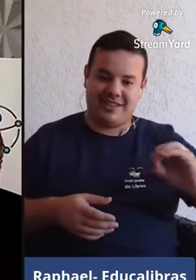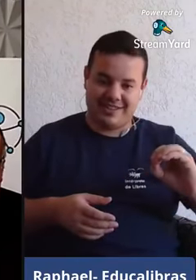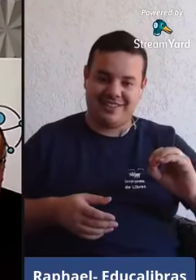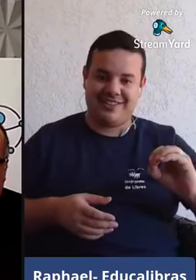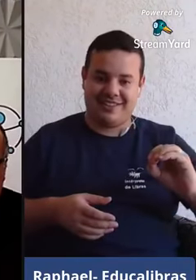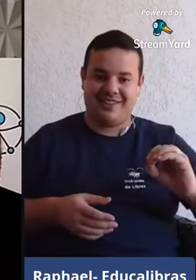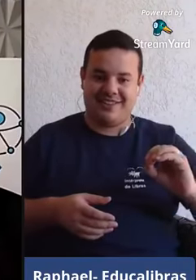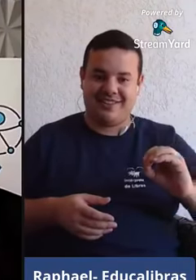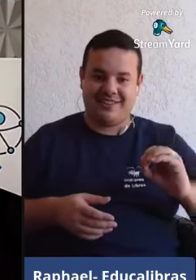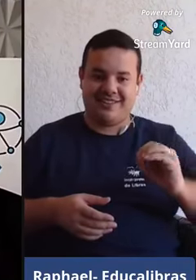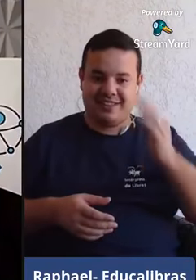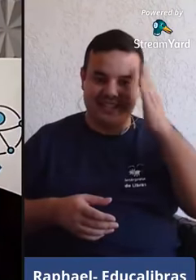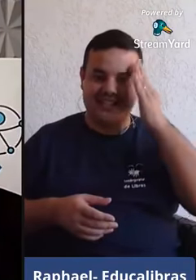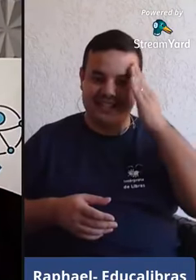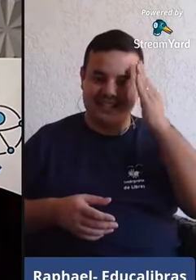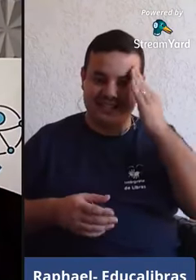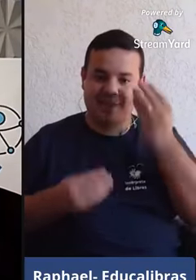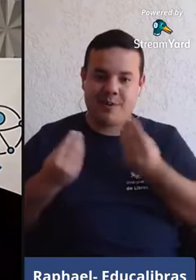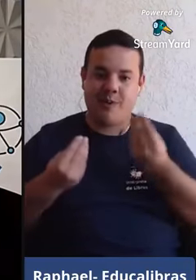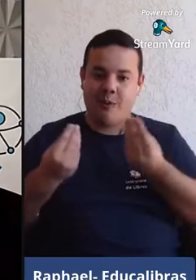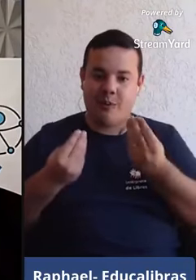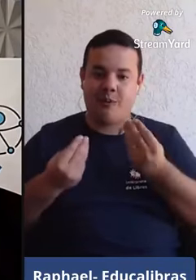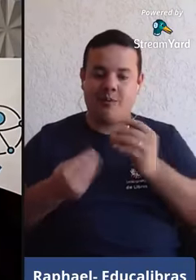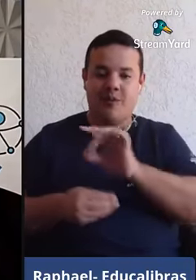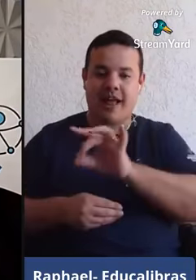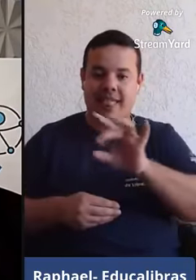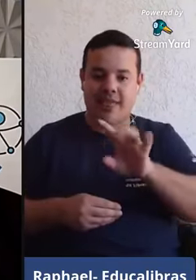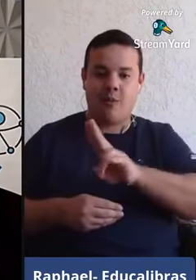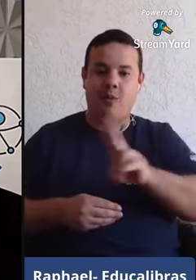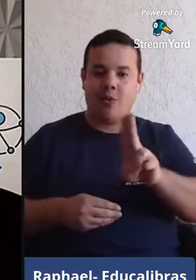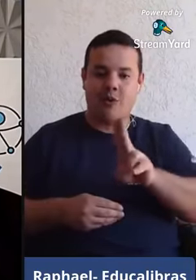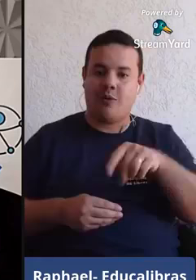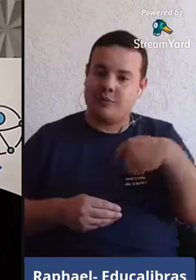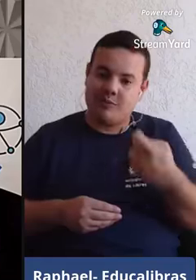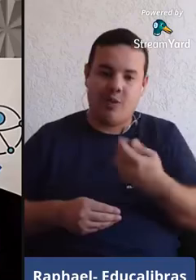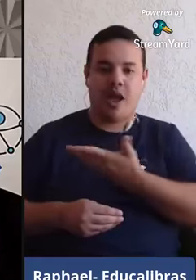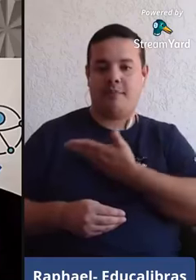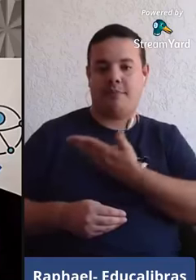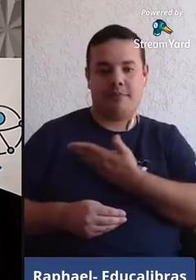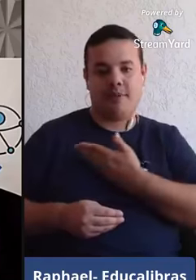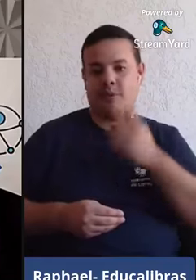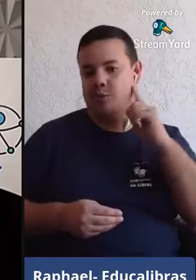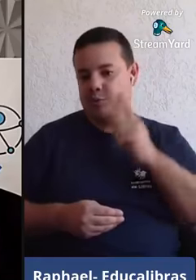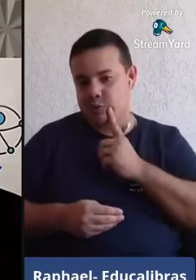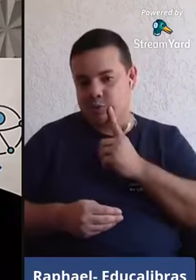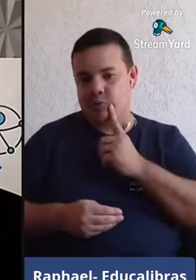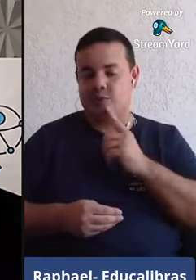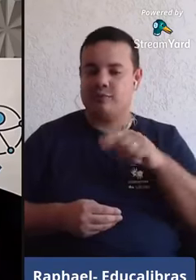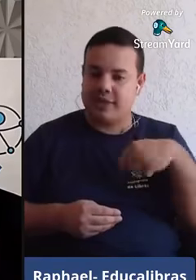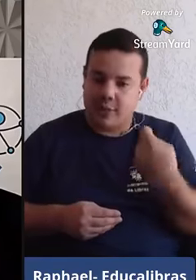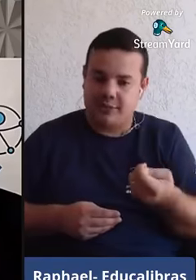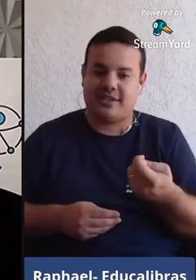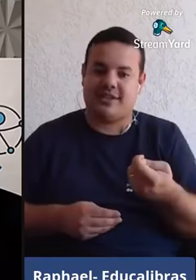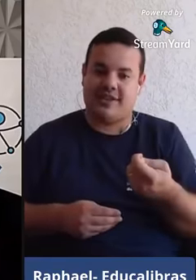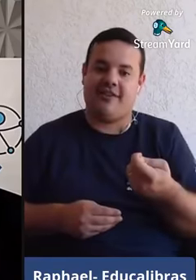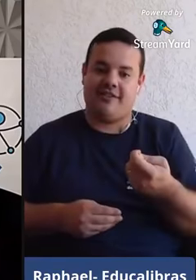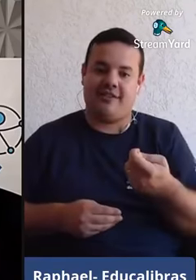Rodrigo. Você sabe como é que isso funciona, né? Os sinais são dados por algum amigo seu. Né? Algum amigo seu tem que dar o sinal.